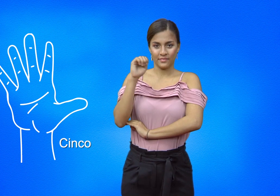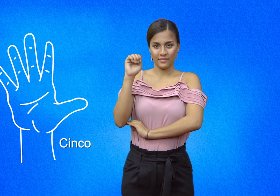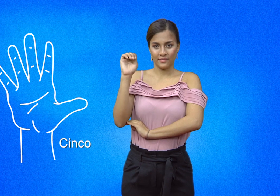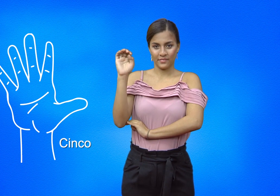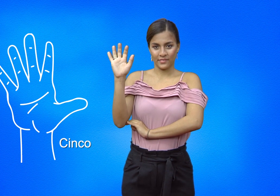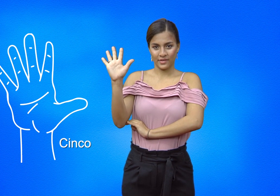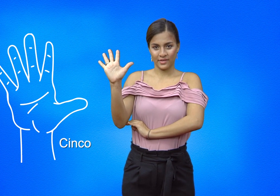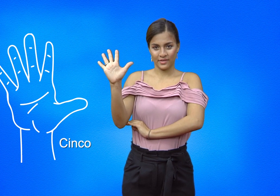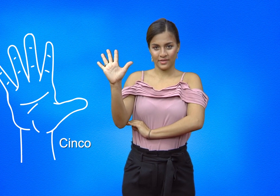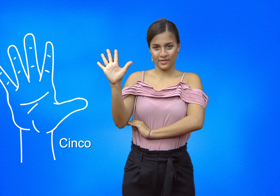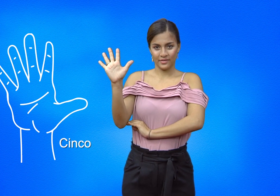5